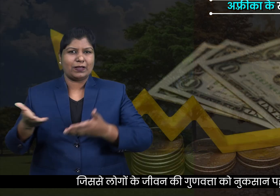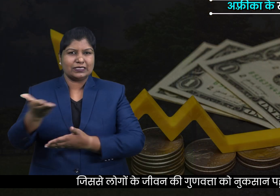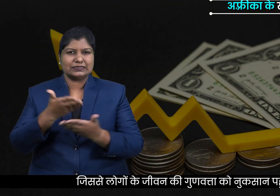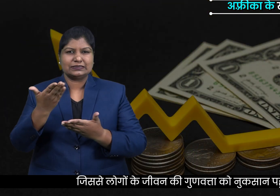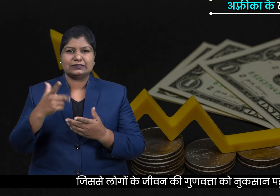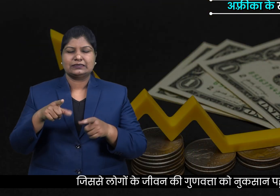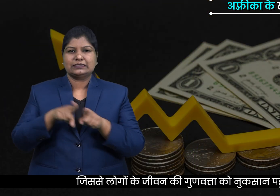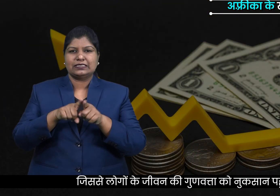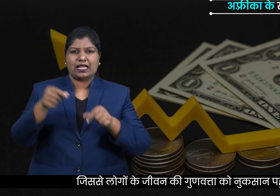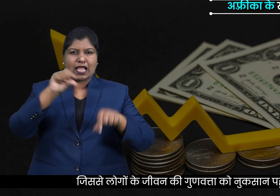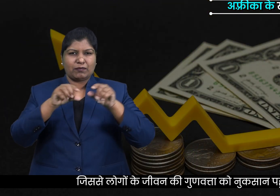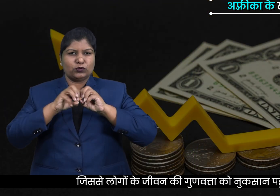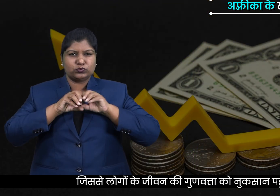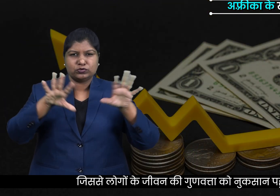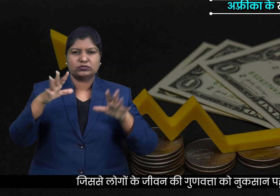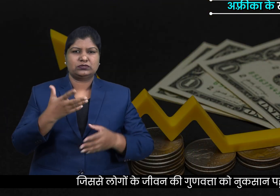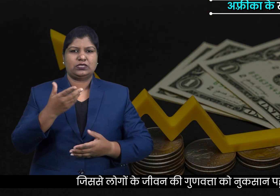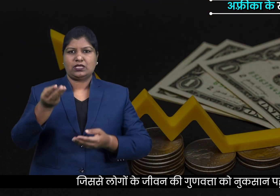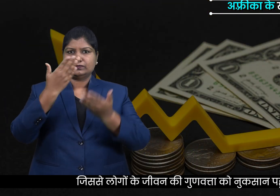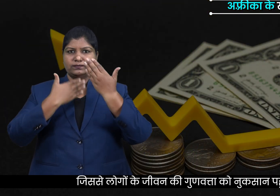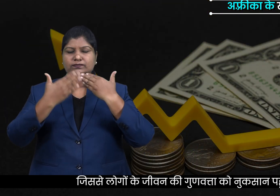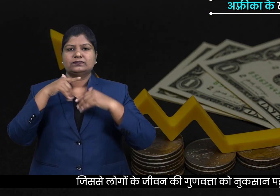नुकसान पहुंचता है।